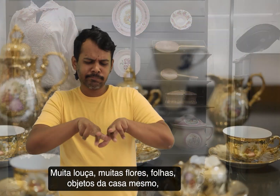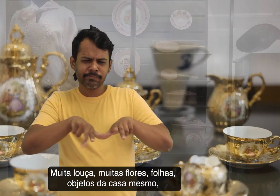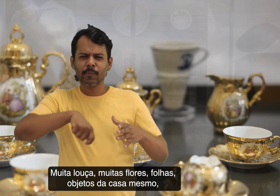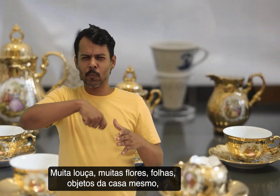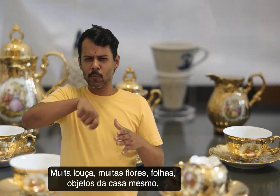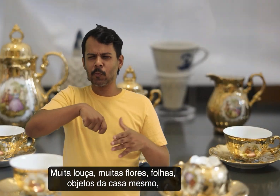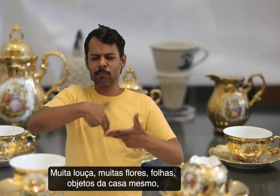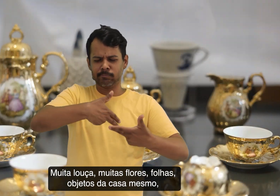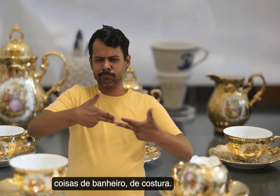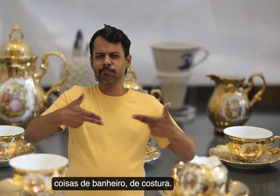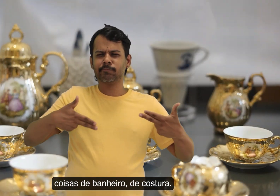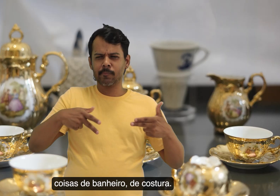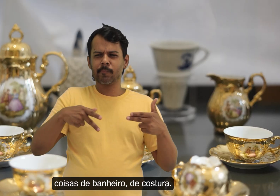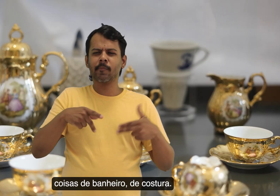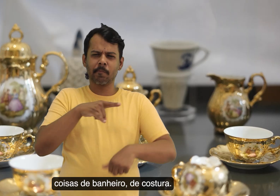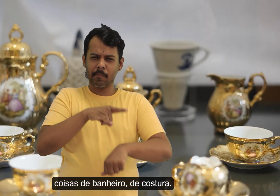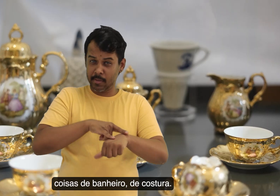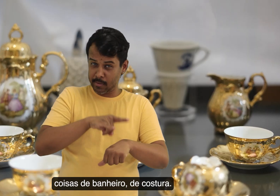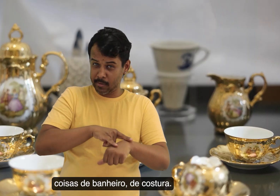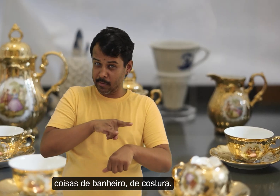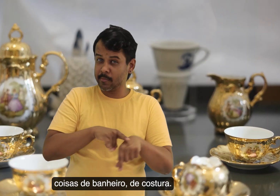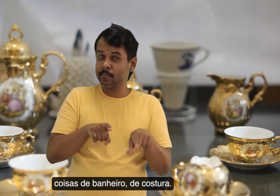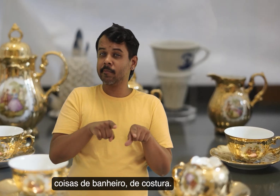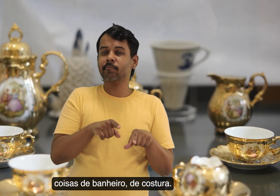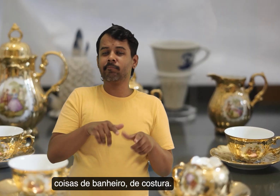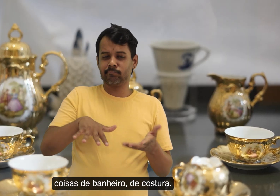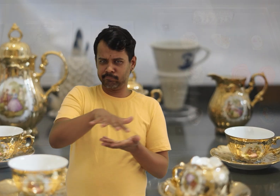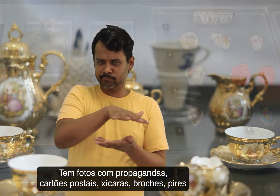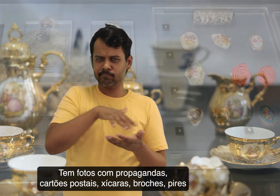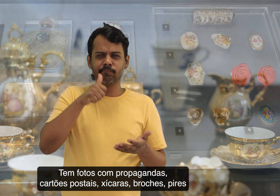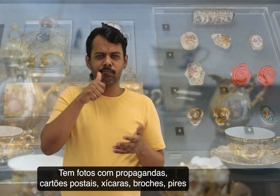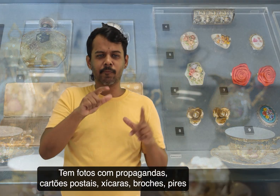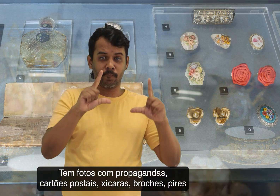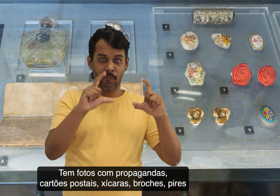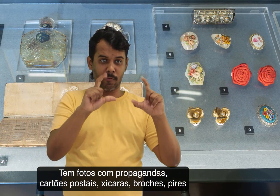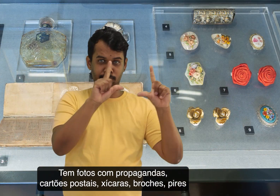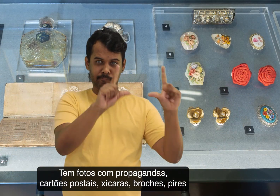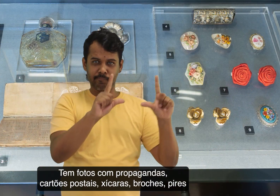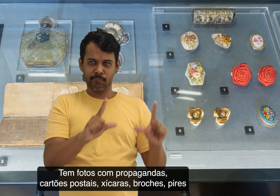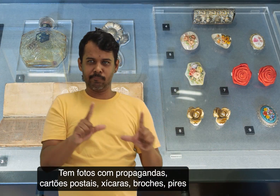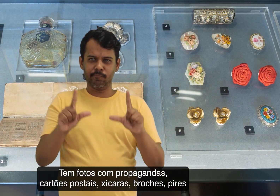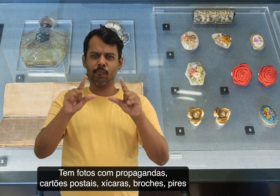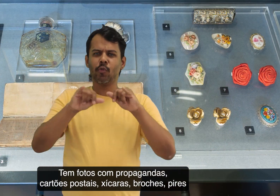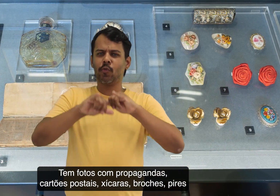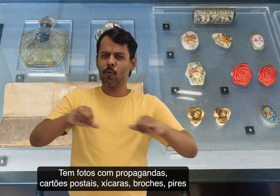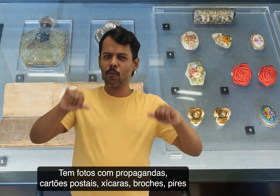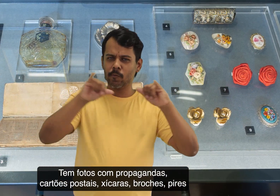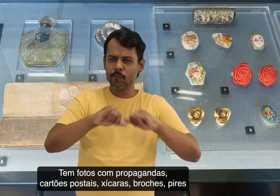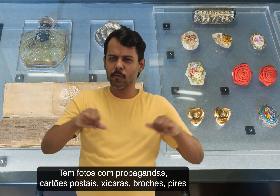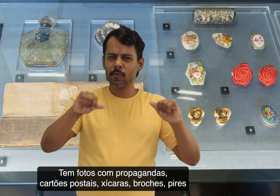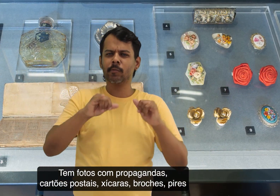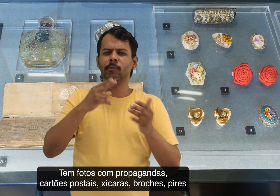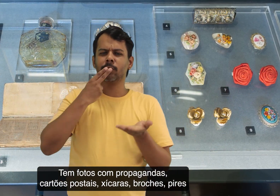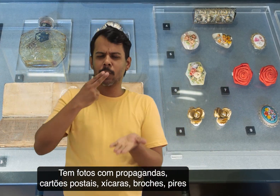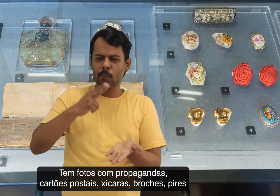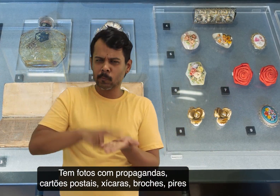objetos da casa mesmo, coisas de banheiro, de costura. Tem fotos com propagandas, cartões postais,